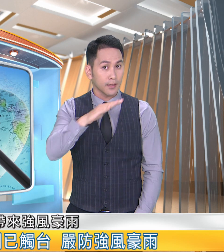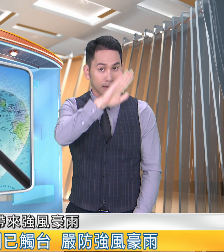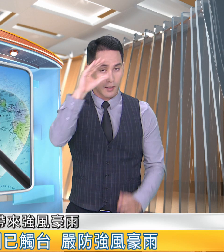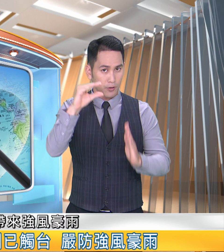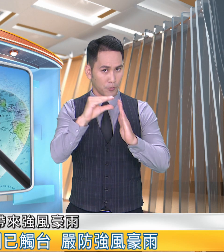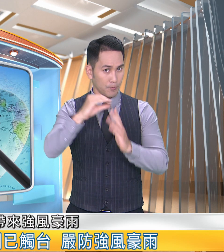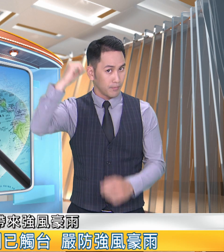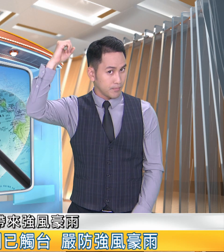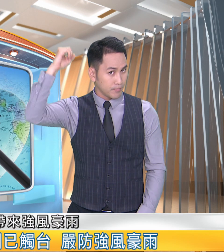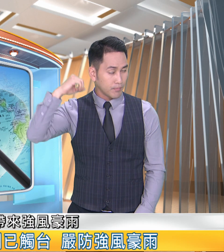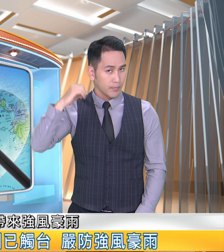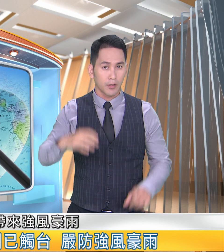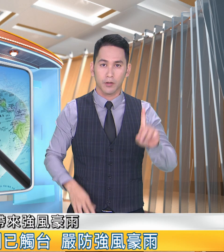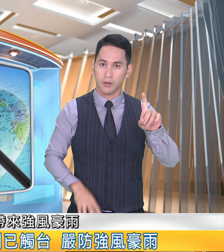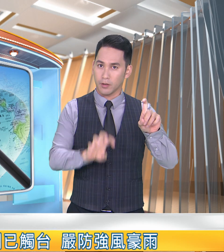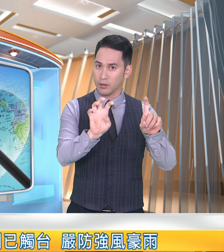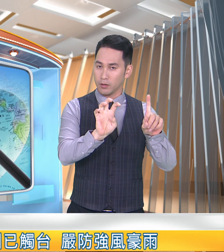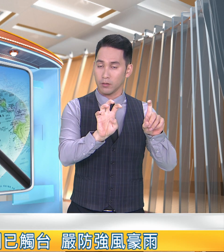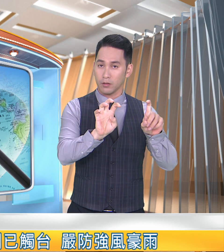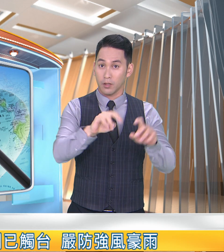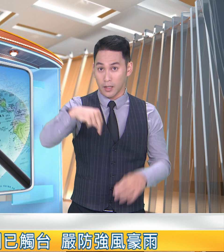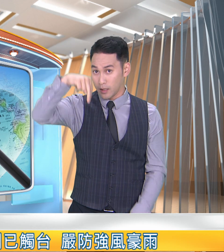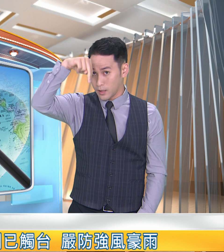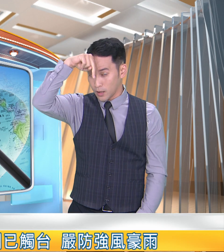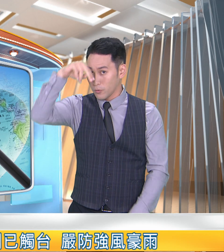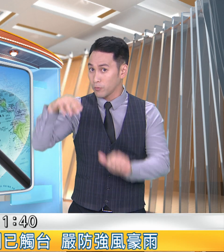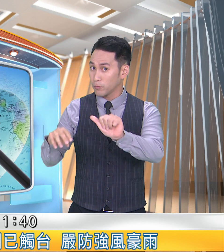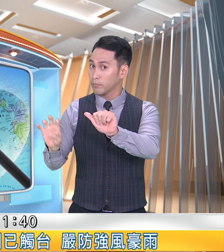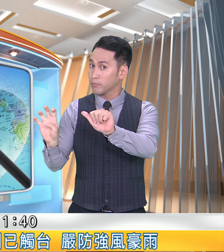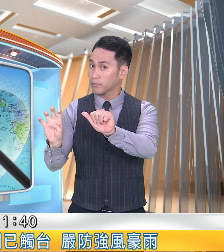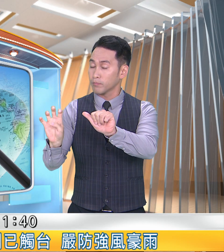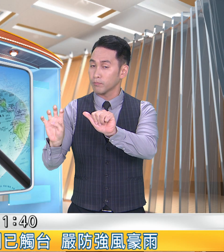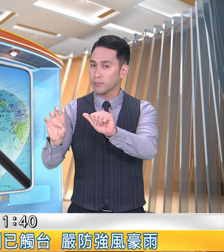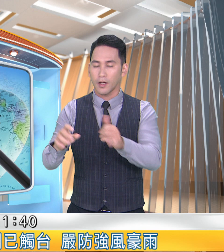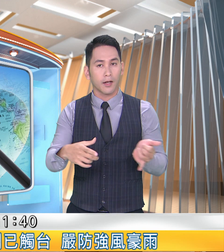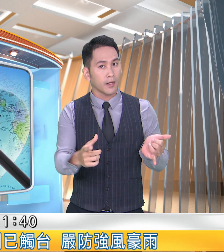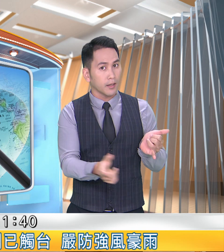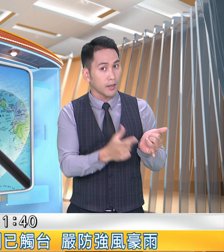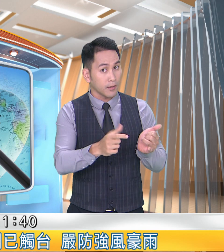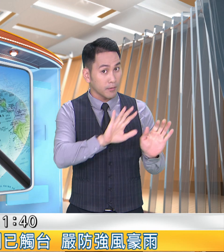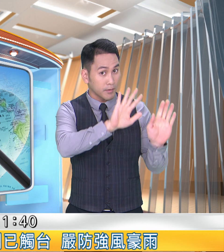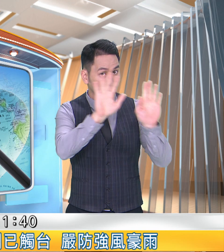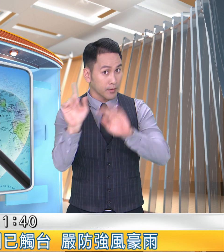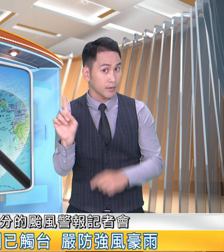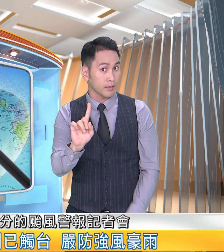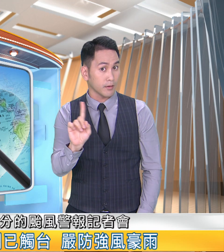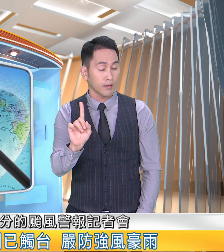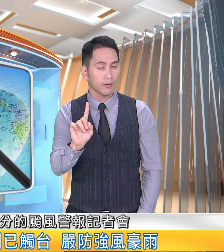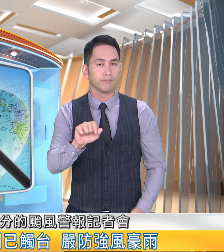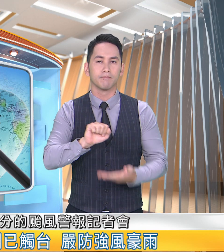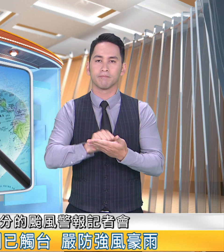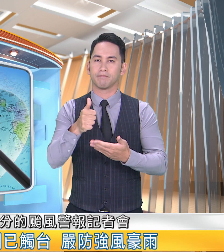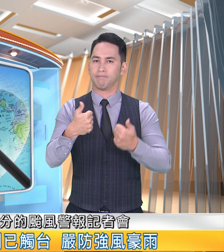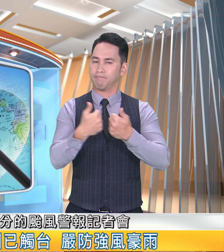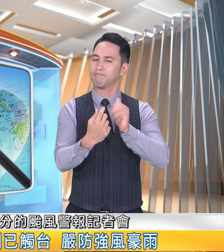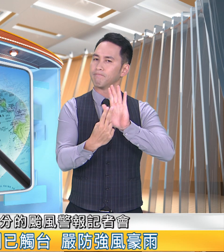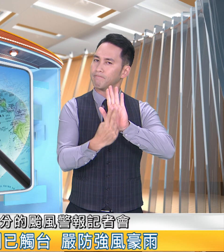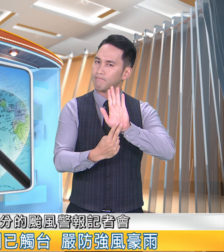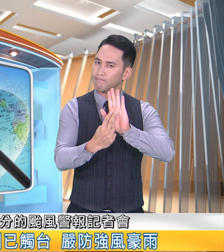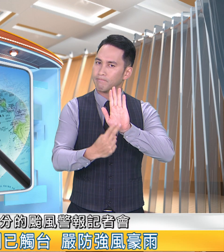来强风豪雨。提醒听众朋友，气象局在上午11:40以及下午5:40的台风警报记